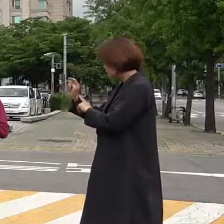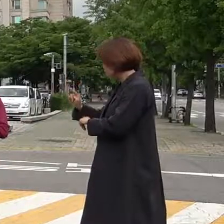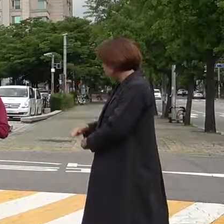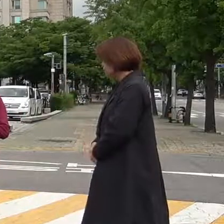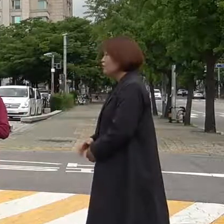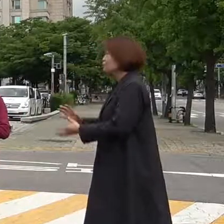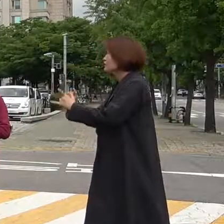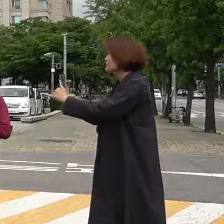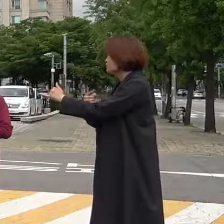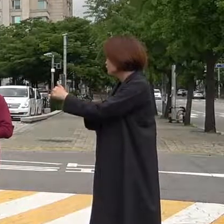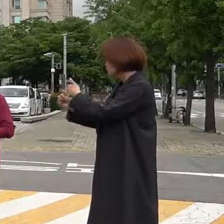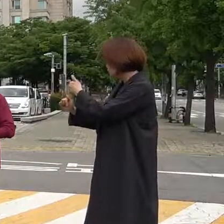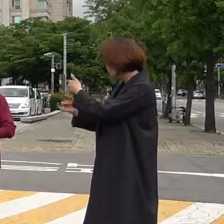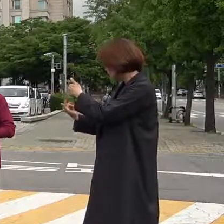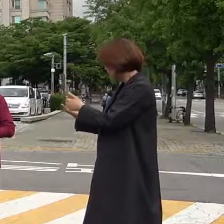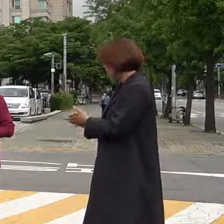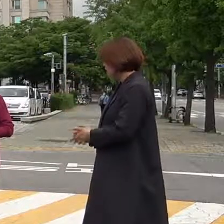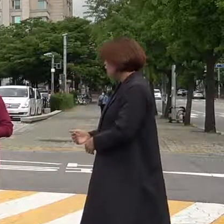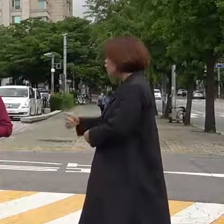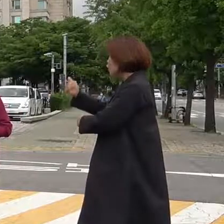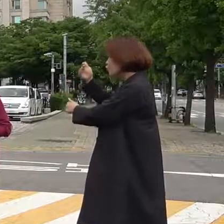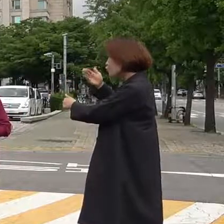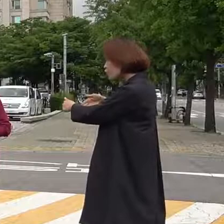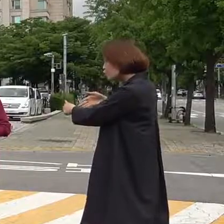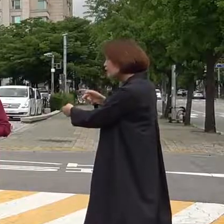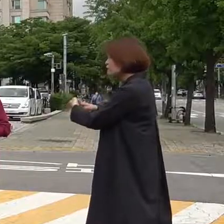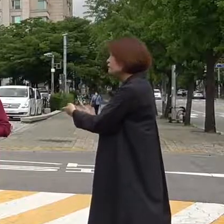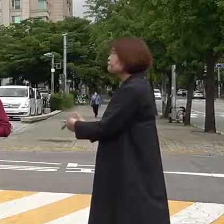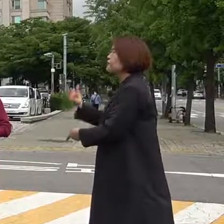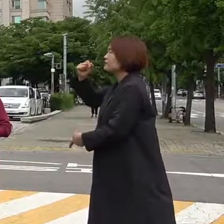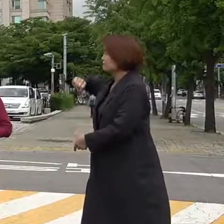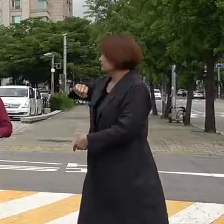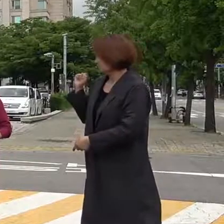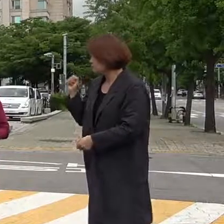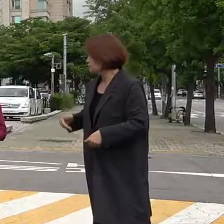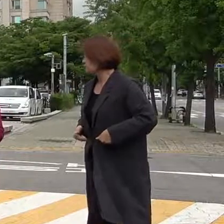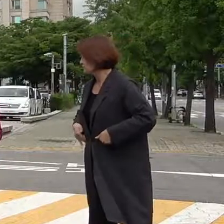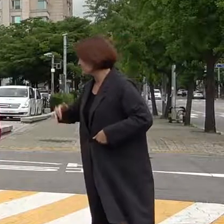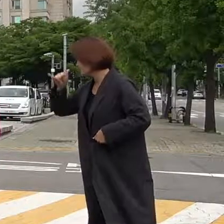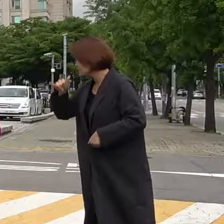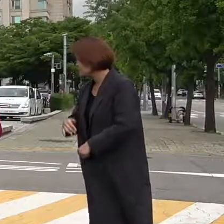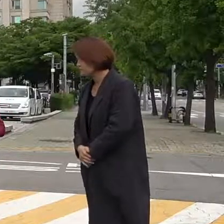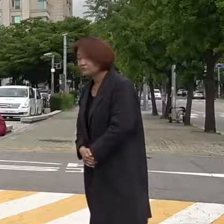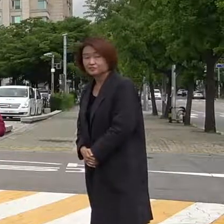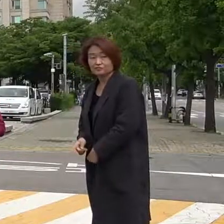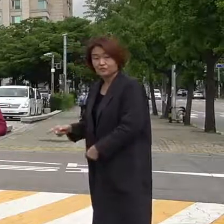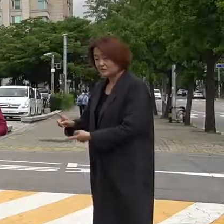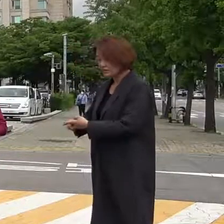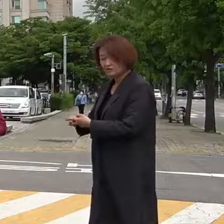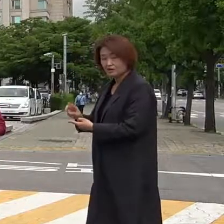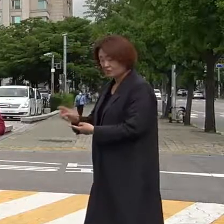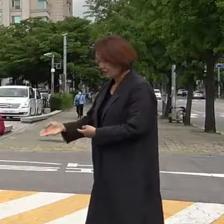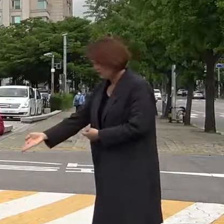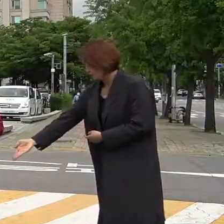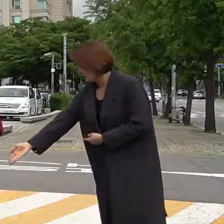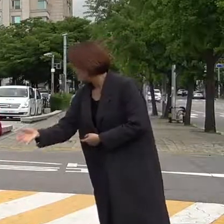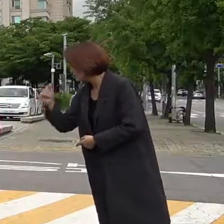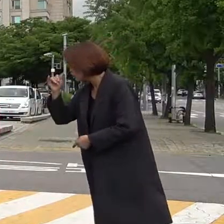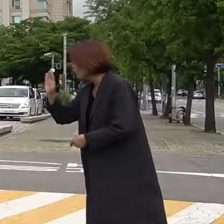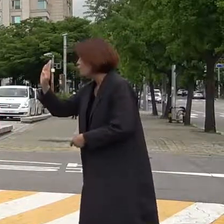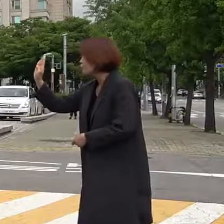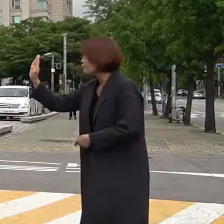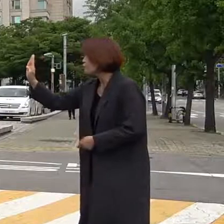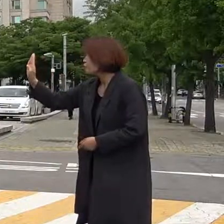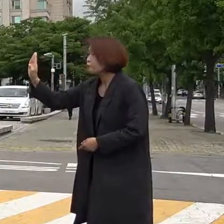하루빨리 국가인권위원회 이 권고를 수용해야 된다고 생각합니다. 그런 얘기를 아마 보도자료 잠깐 나왔지만